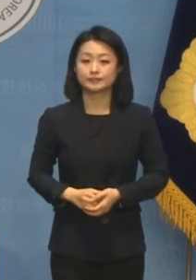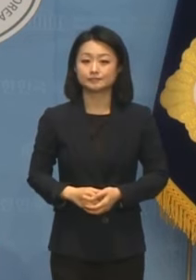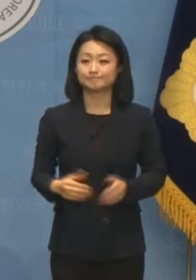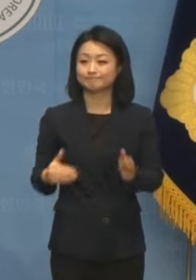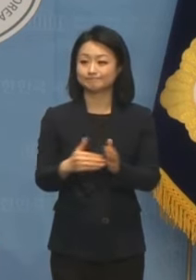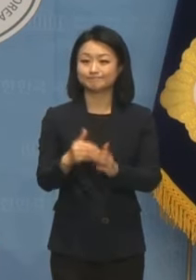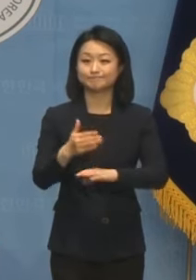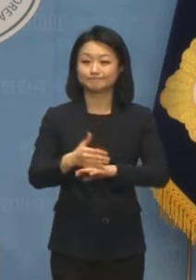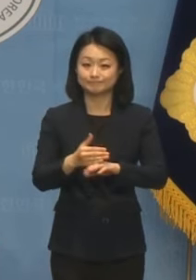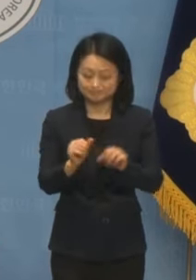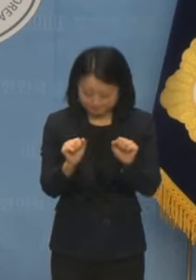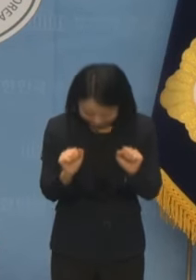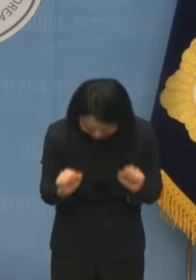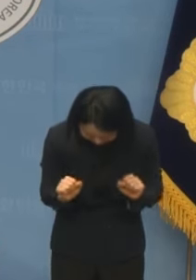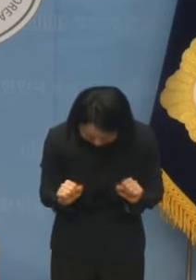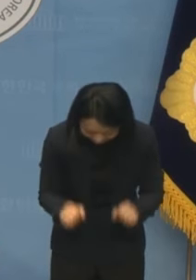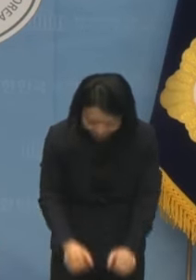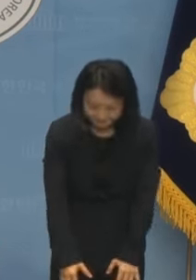이상입니다.